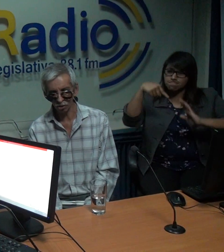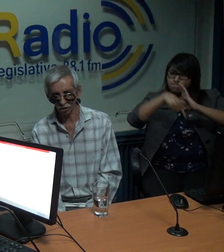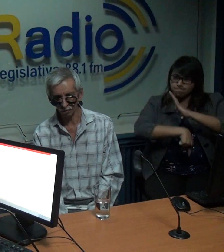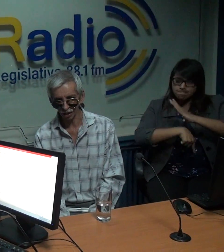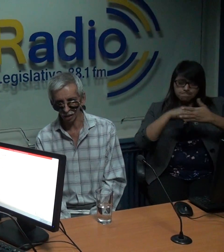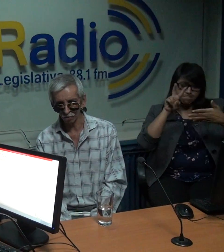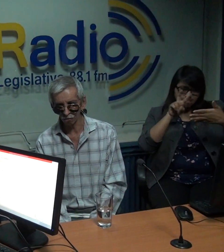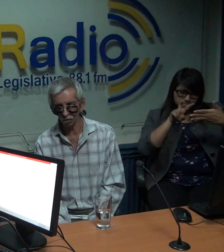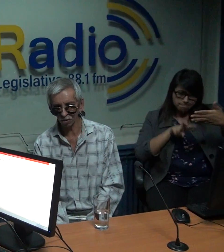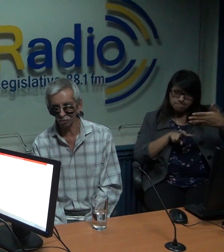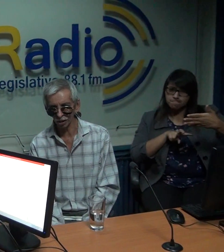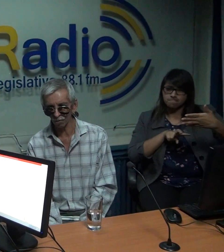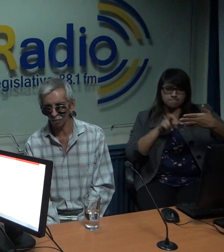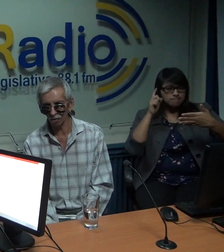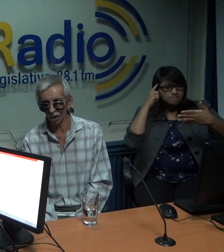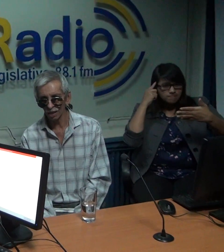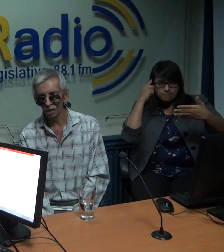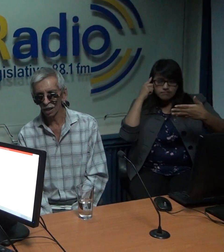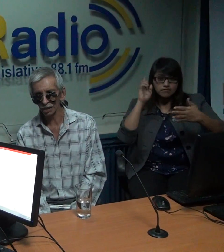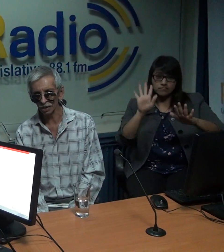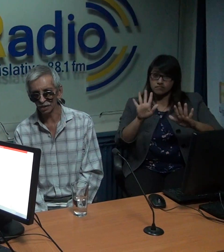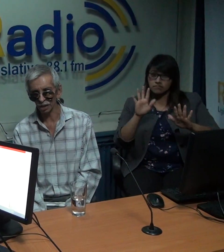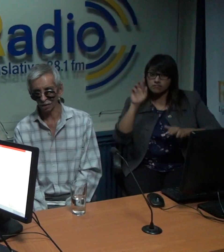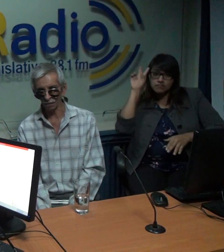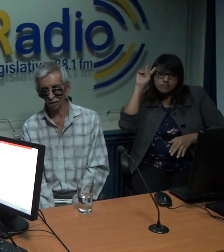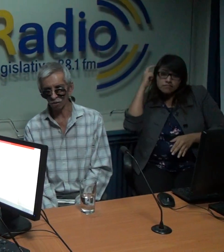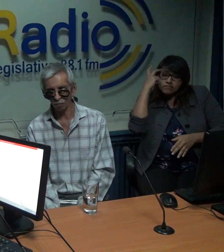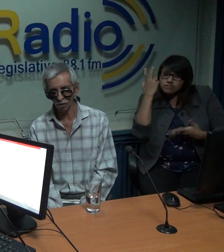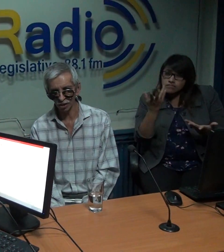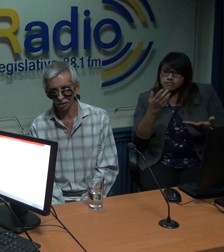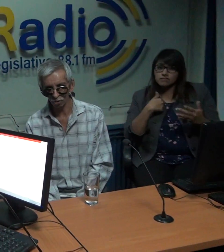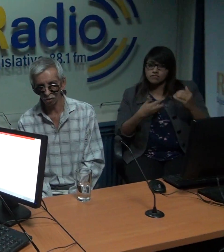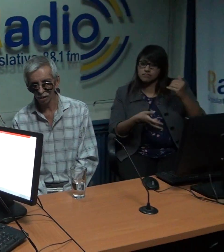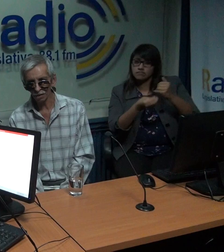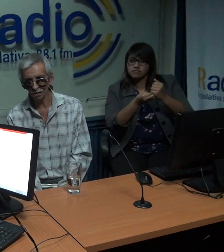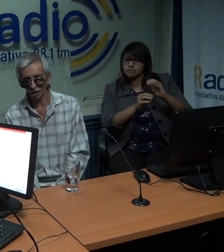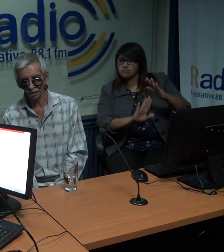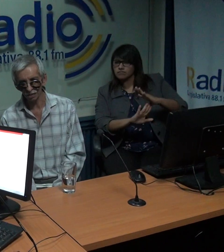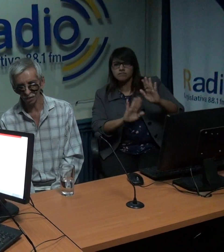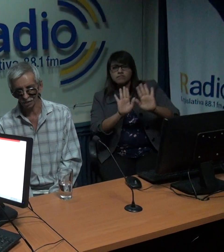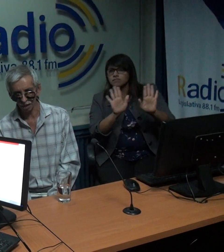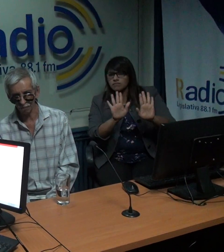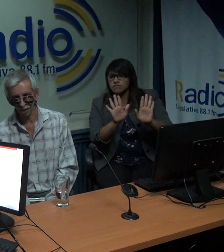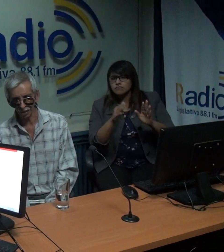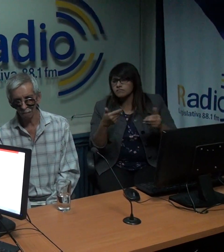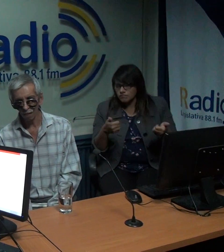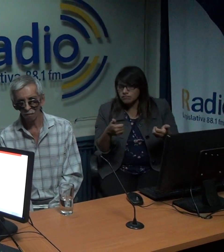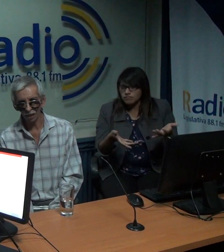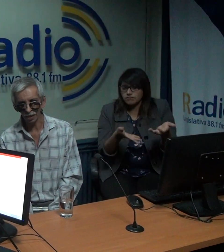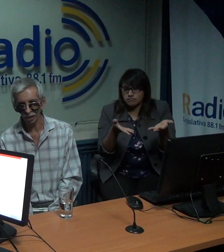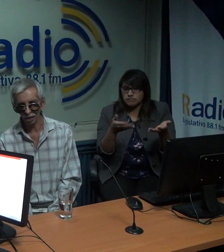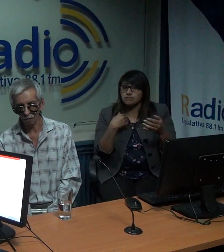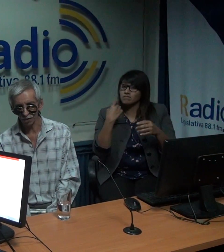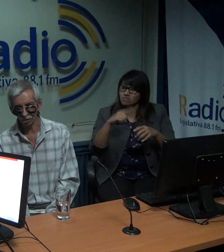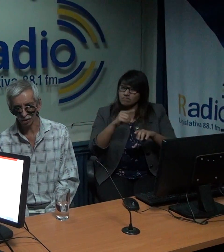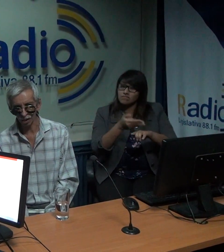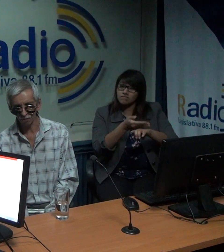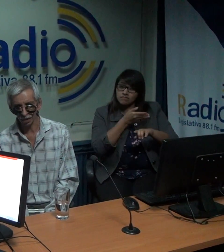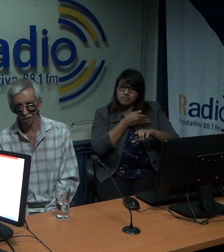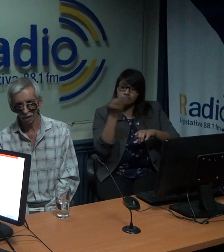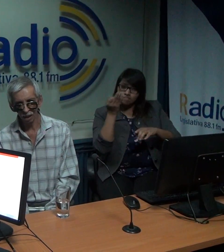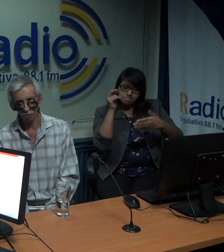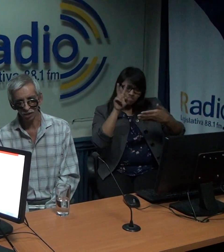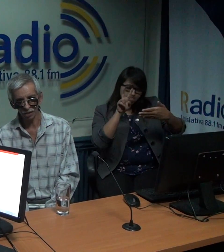estas situaciones, ¿verdad? No es que me ponga a que se incorpore, sino que hay que analizar bien para que las